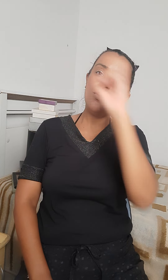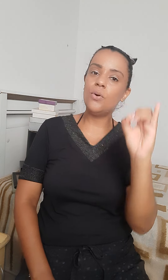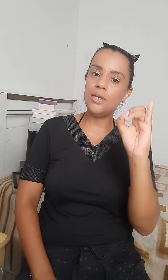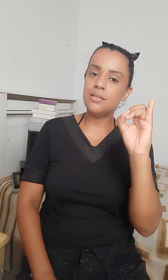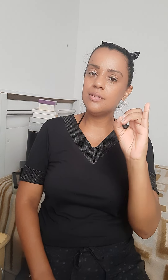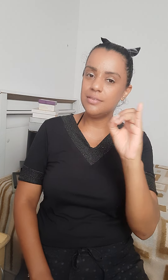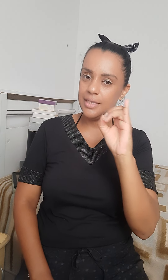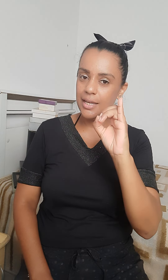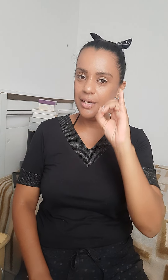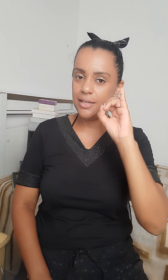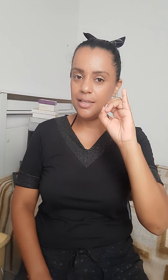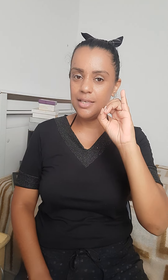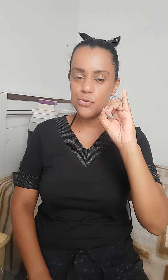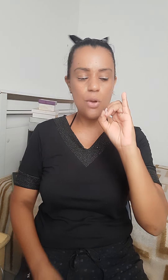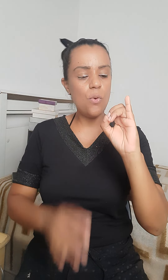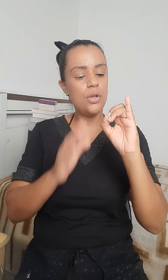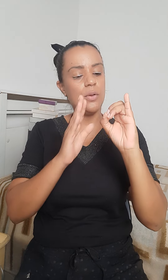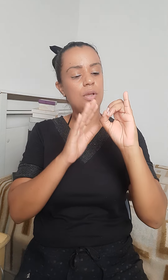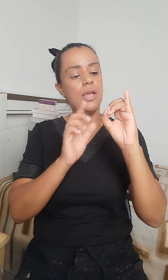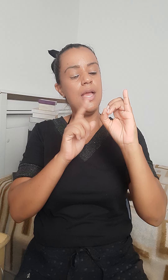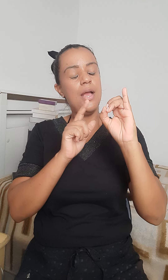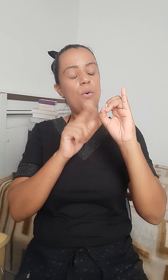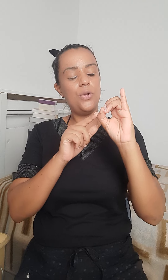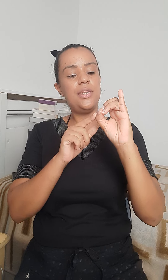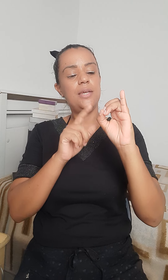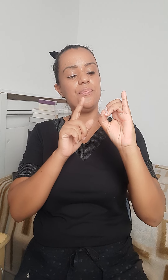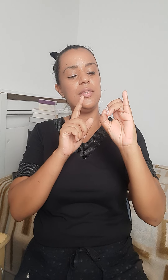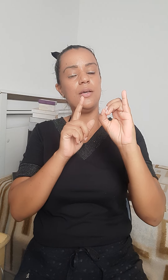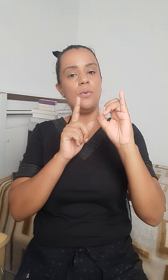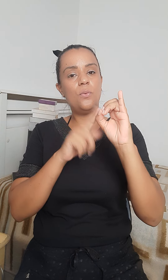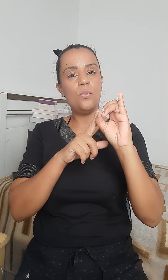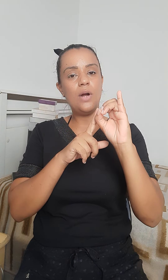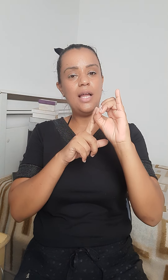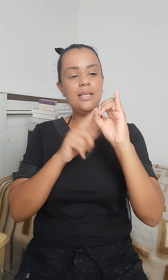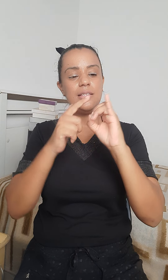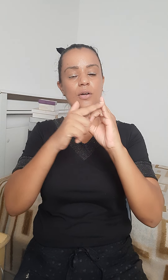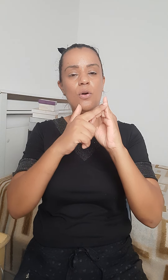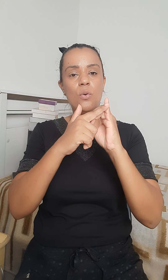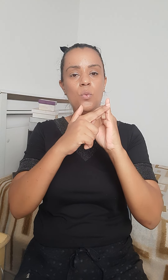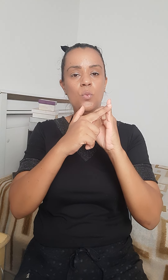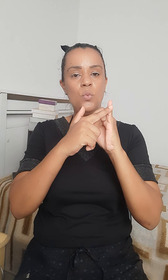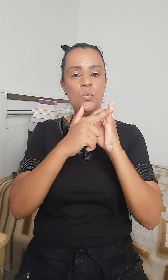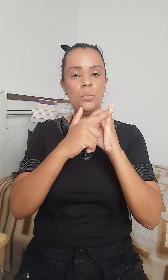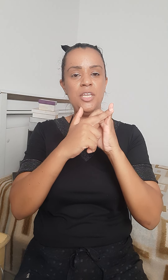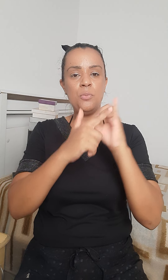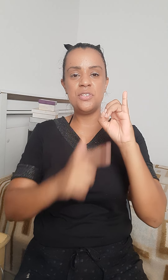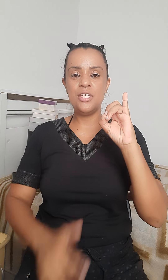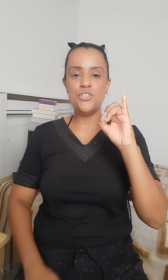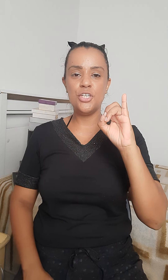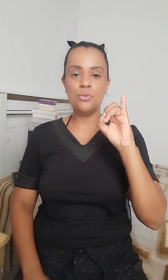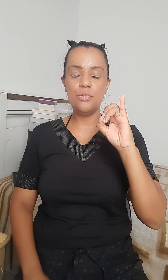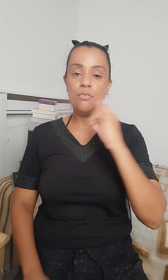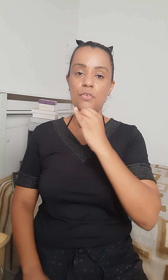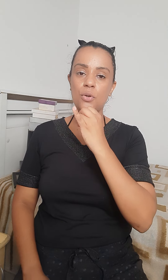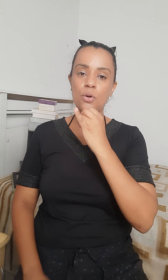Oi. Tá? Isso é o oi. Oi, né? Então, a letra O com o mínimo estendido virou